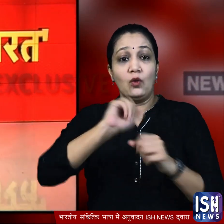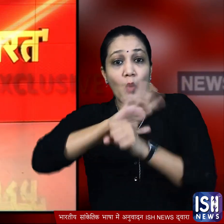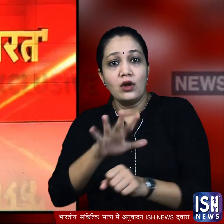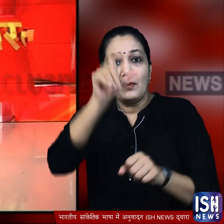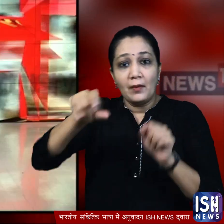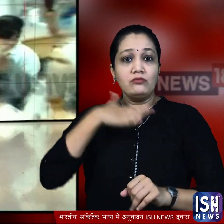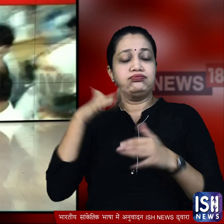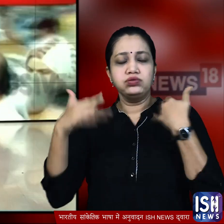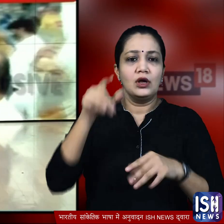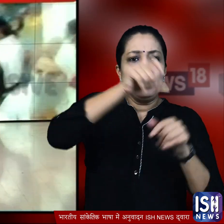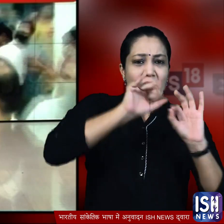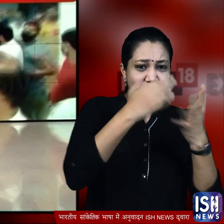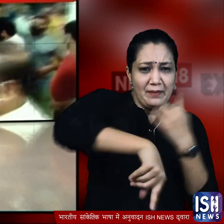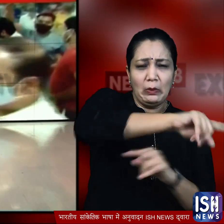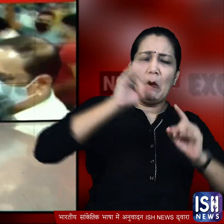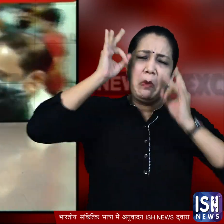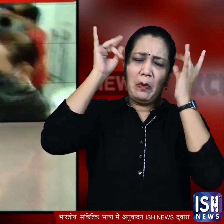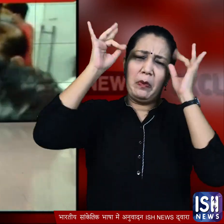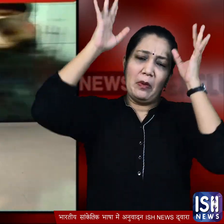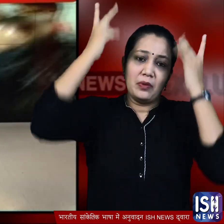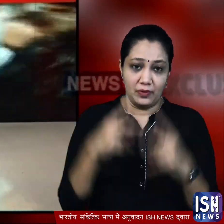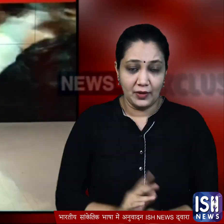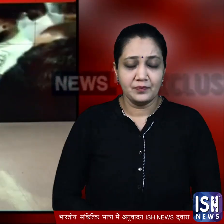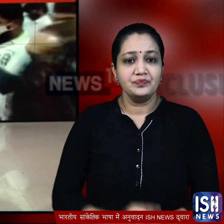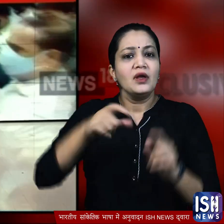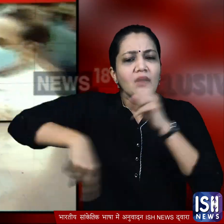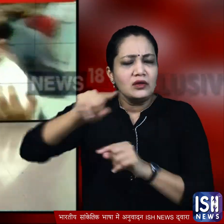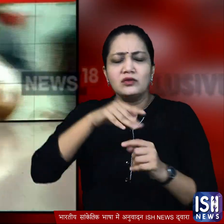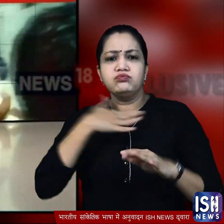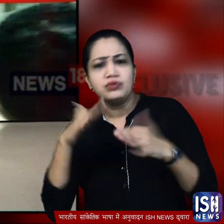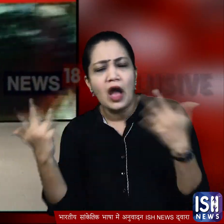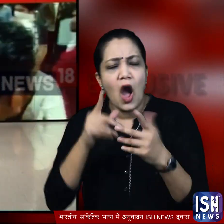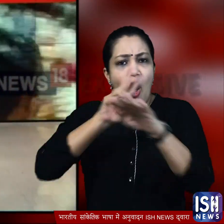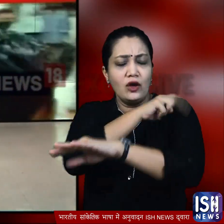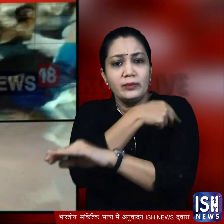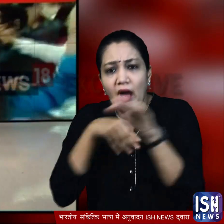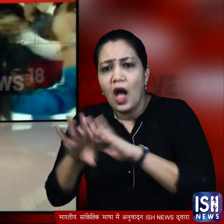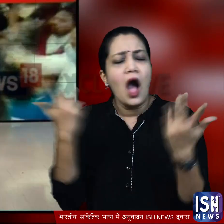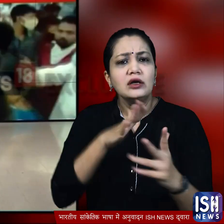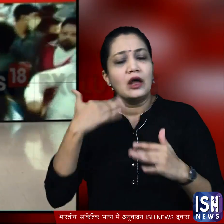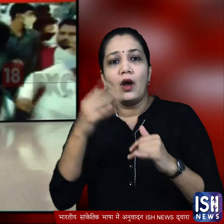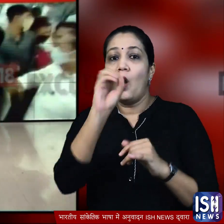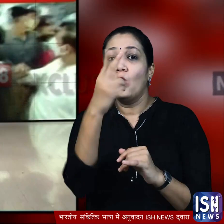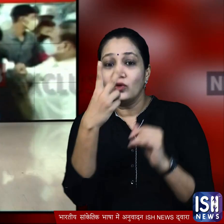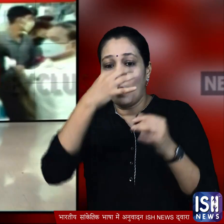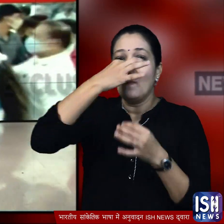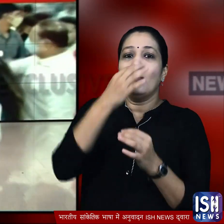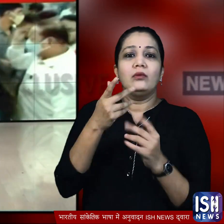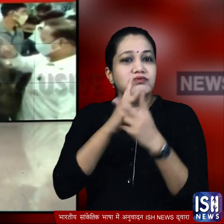उनके घर वालों ने खूब हंगामा किया। इन लोगों ने आरोप लगाया कि सभी मरीजों की जान अस्पताल में ऑक्सीजन सिलेंडर की कमी की वजह से गई